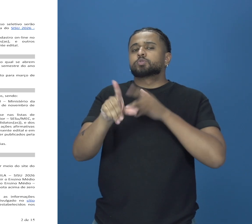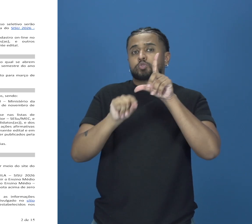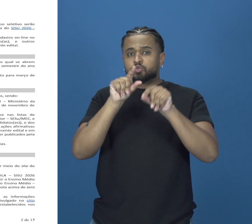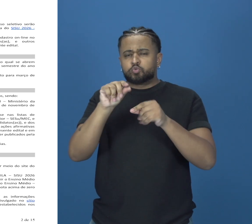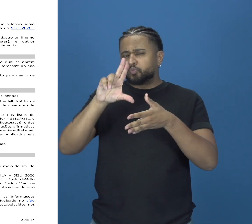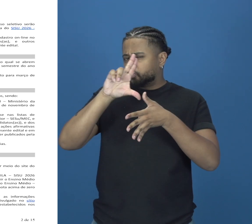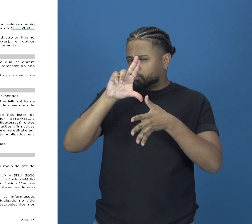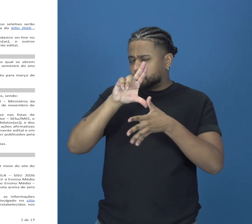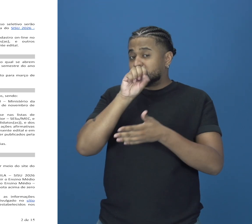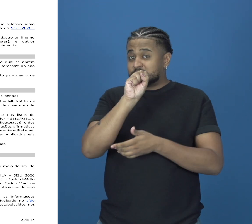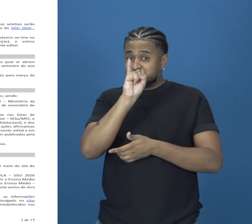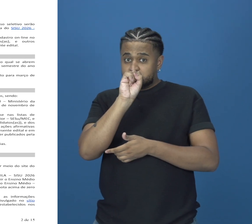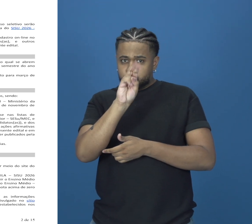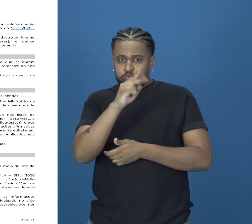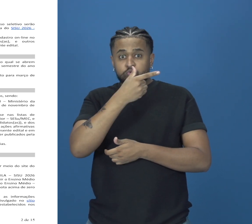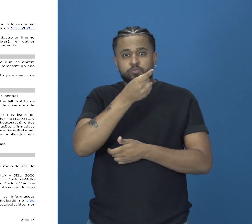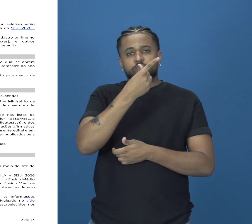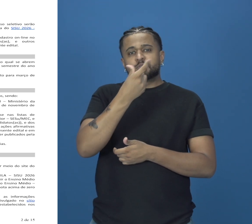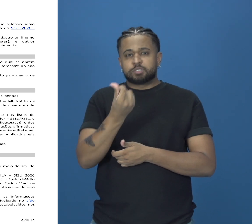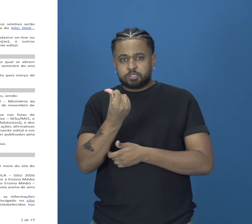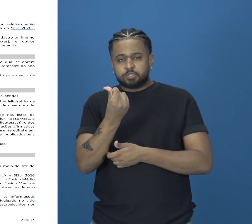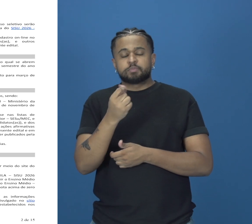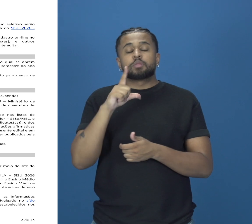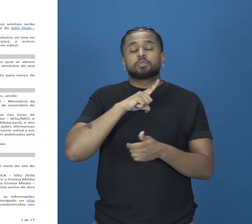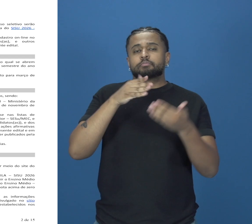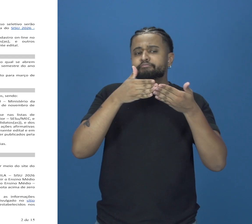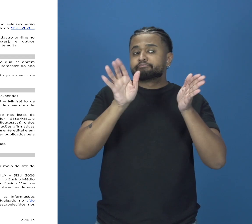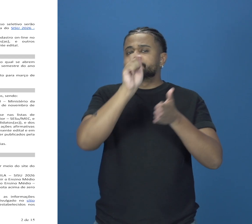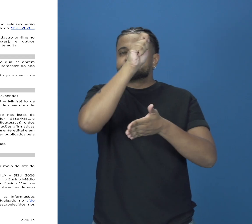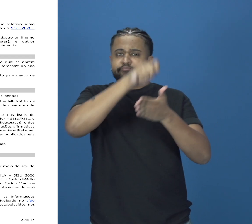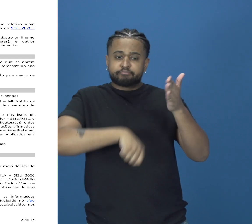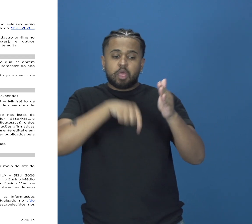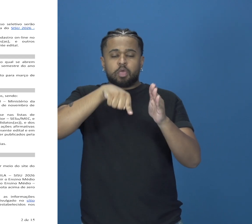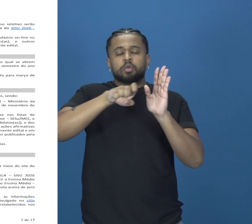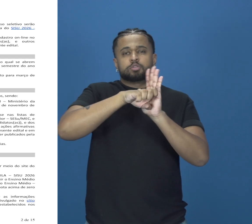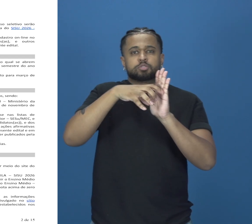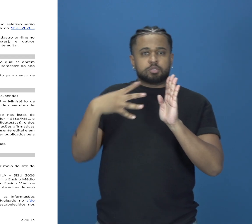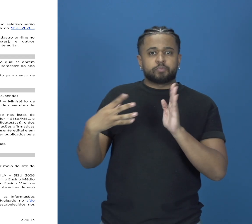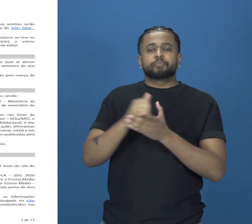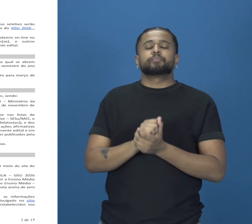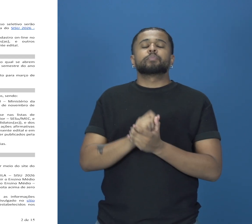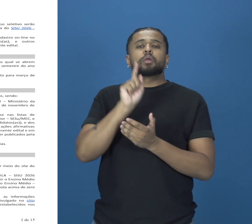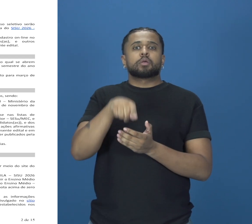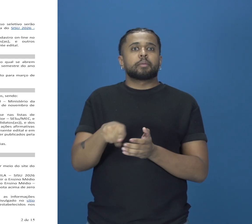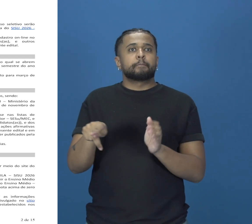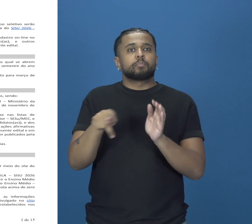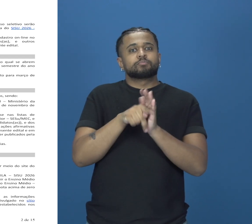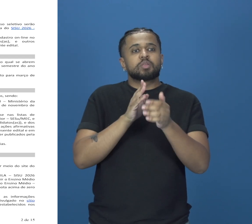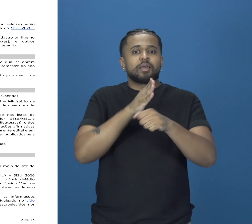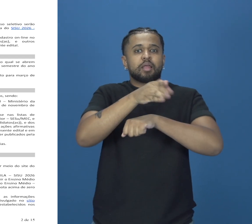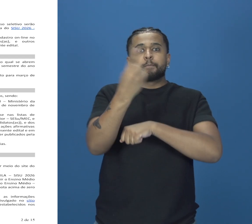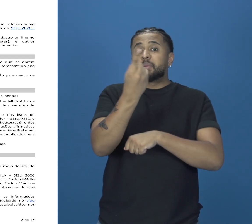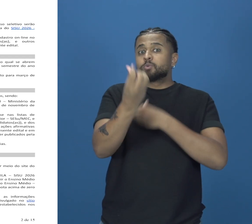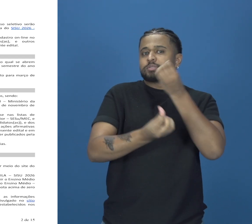seletivo UNILA SISU 2026, para o qual se abrem inscrições neste edital, são válidos para o ingresso